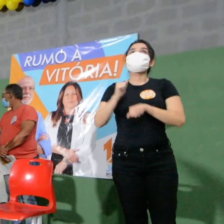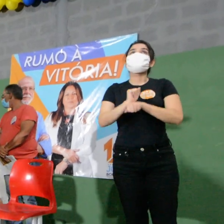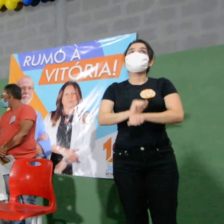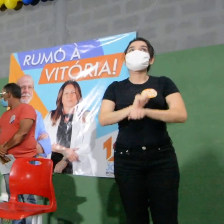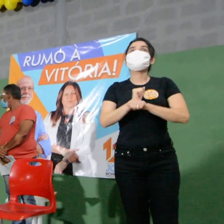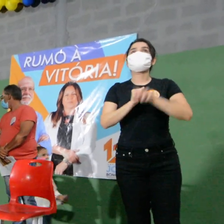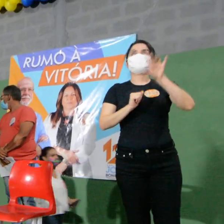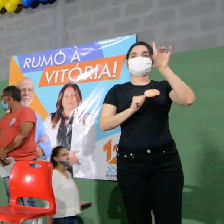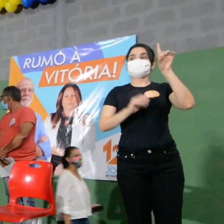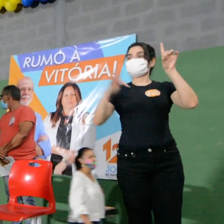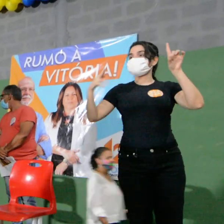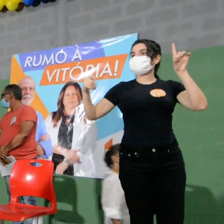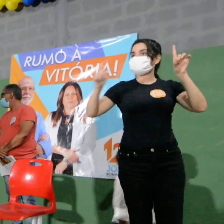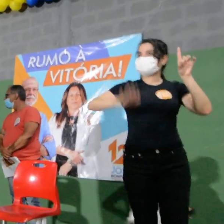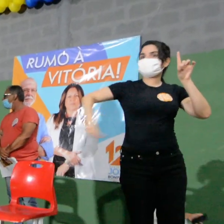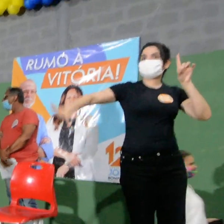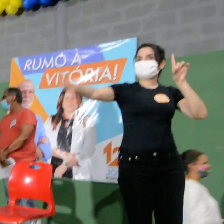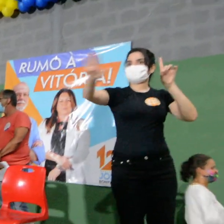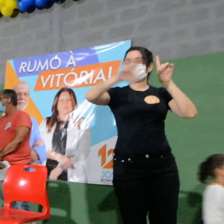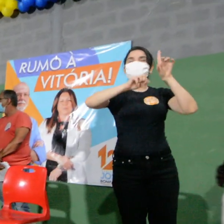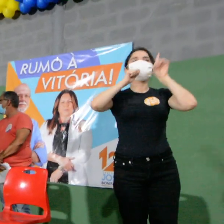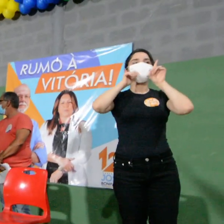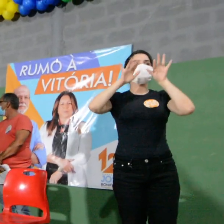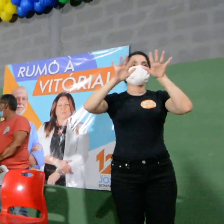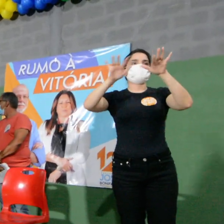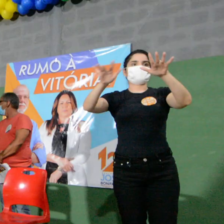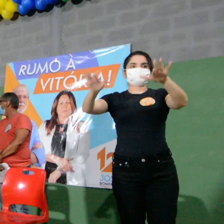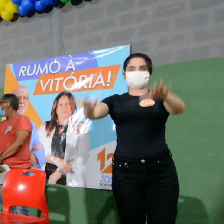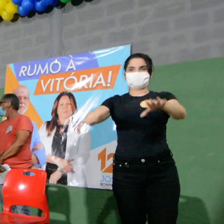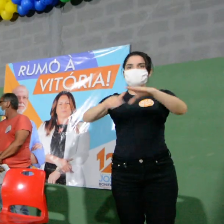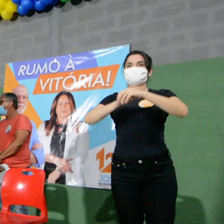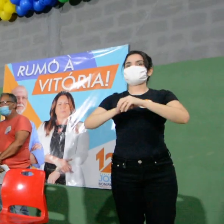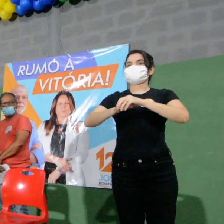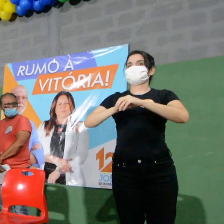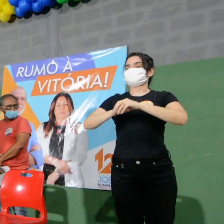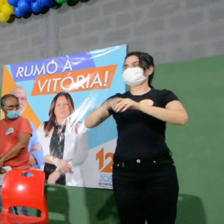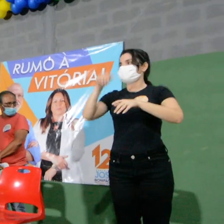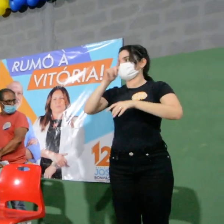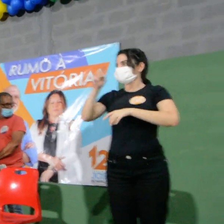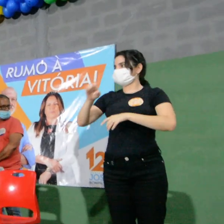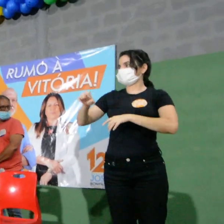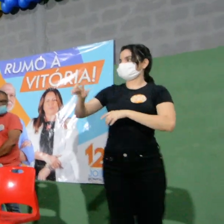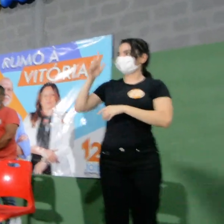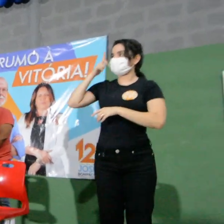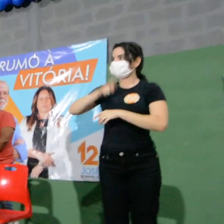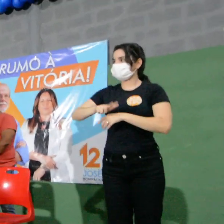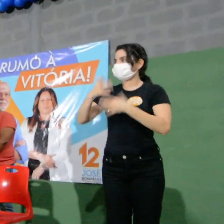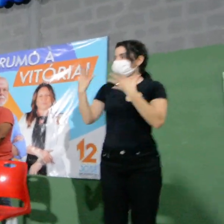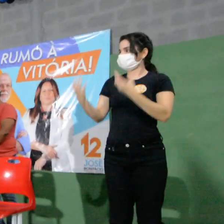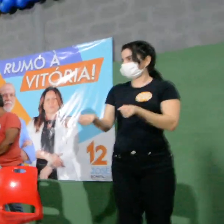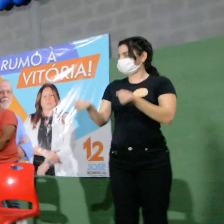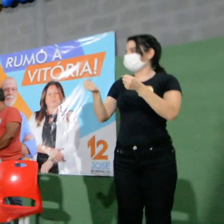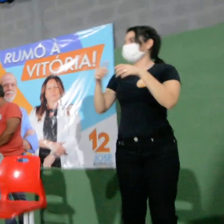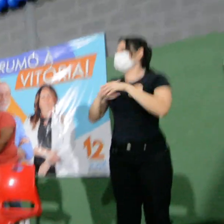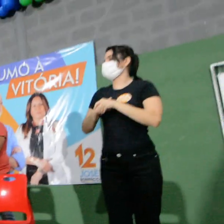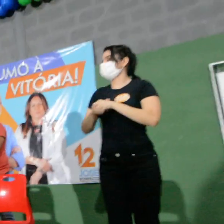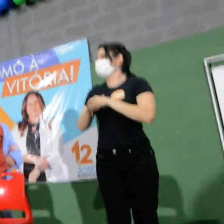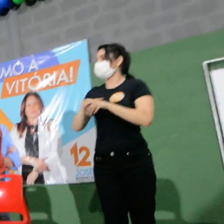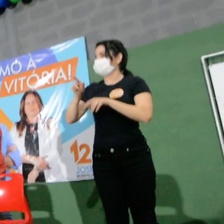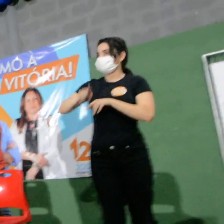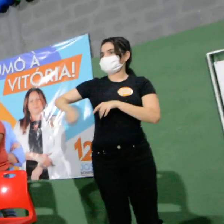espero em Deus que todos vocês sejam agraciados com a eleição deles e de muitos vereadores da